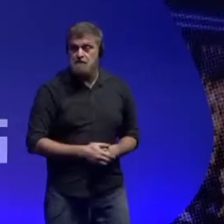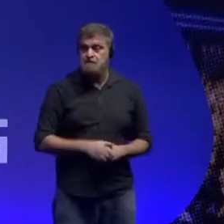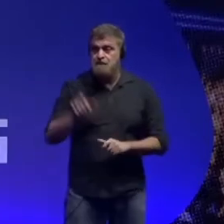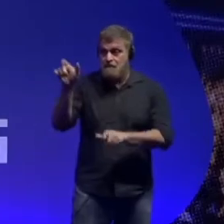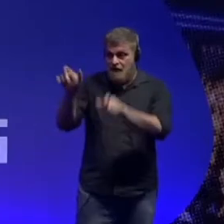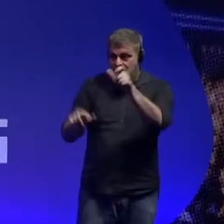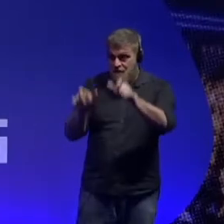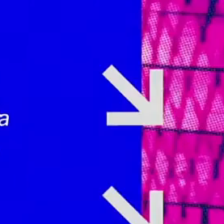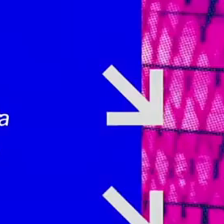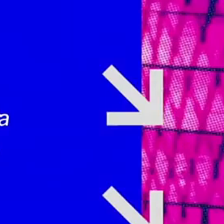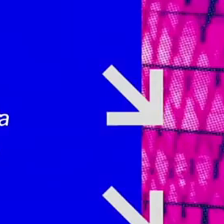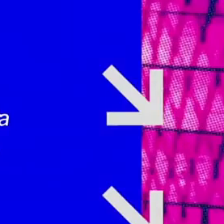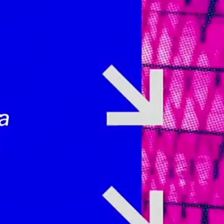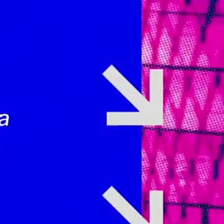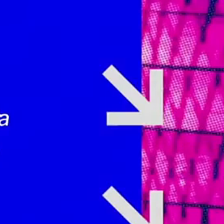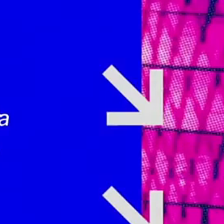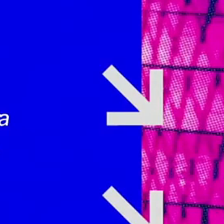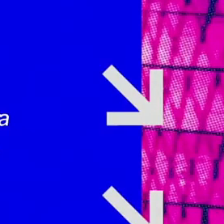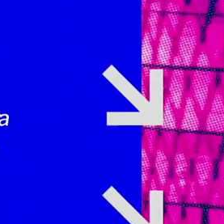trabalho, o motivo